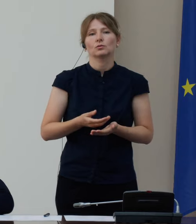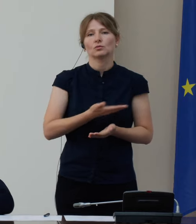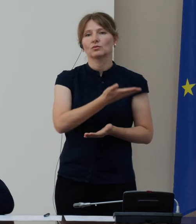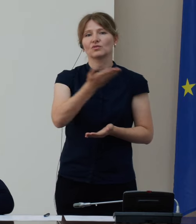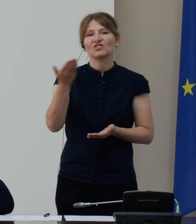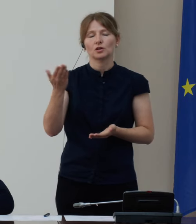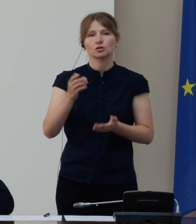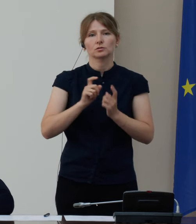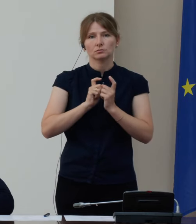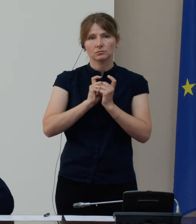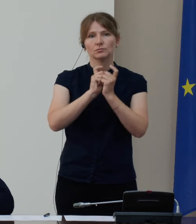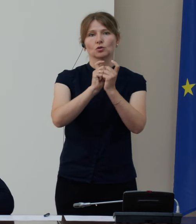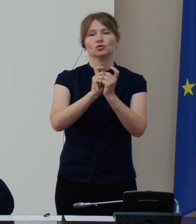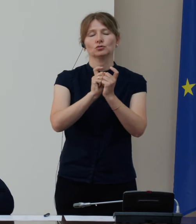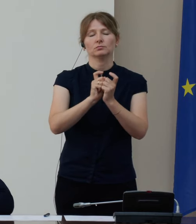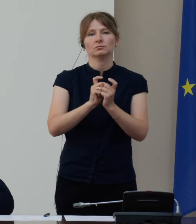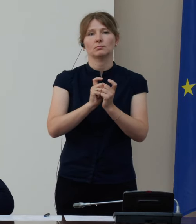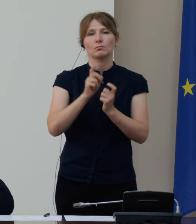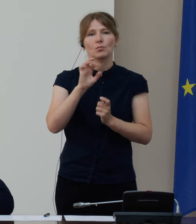lupta pe care o duc colegii noștri